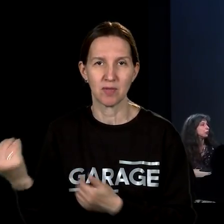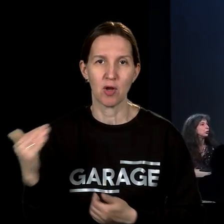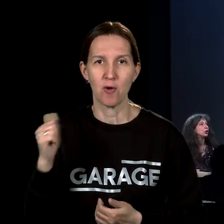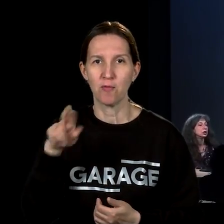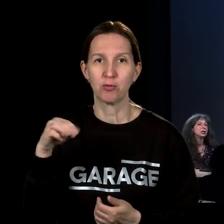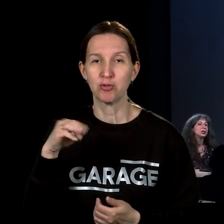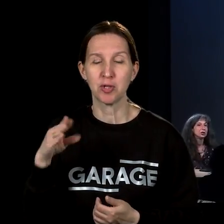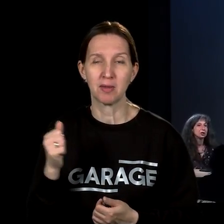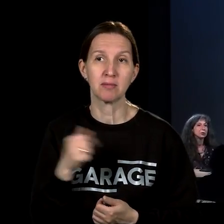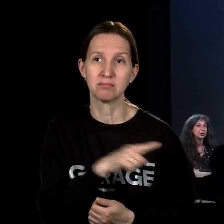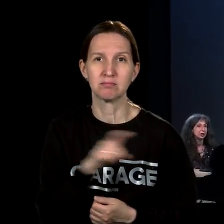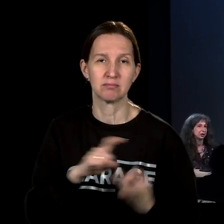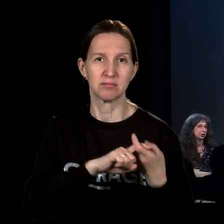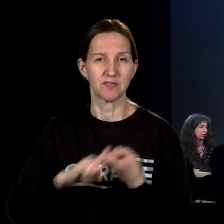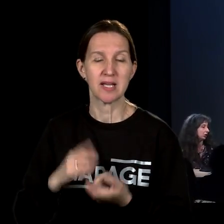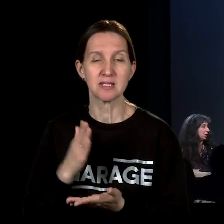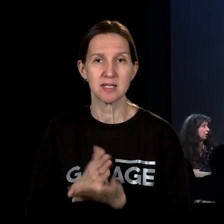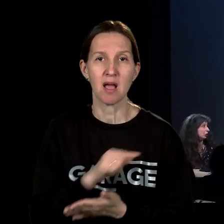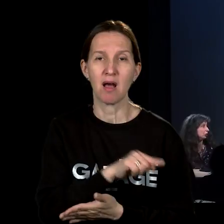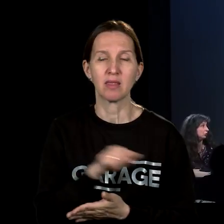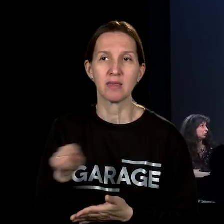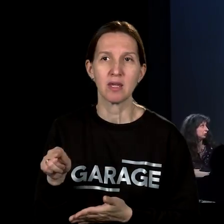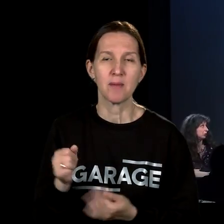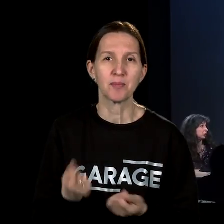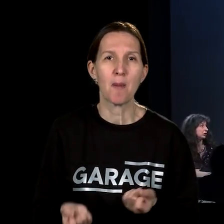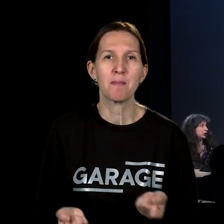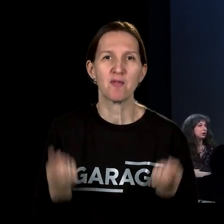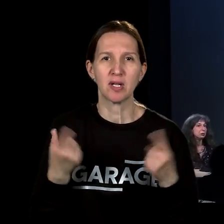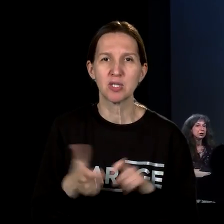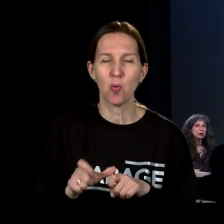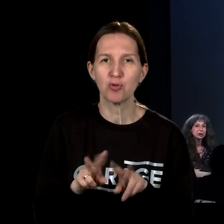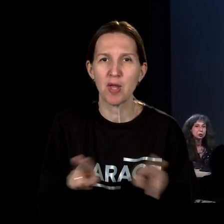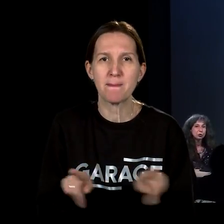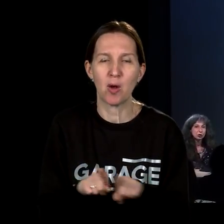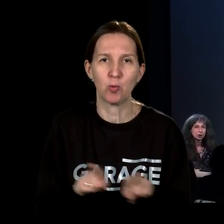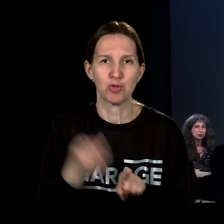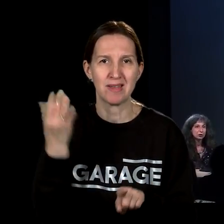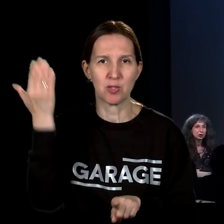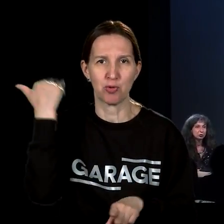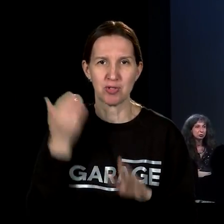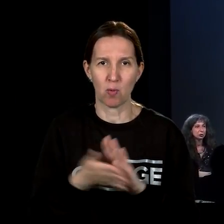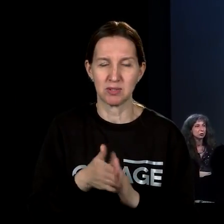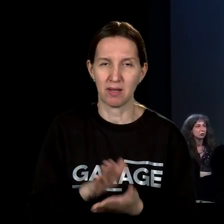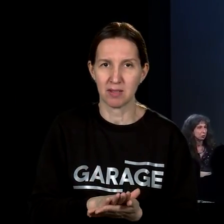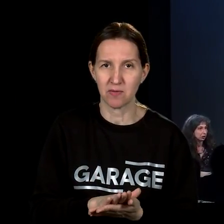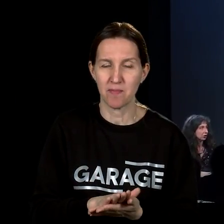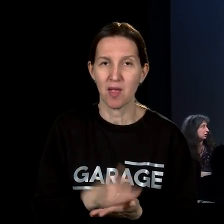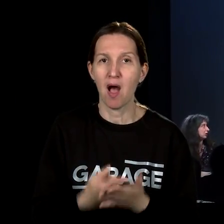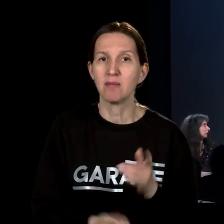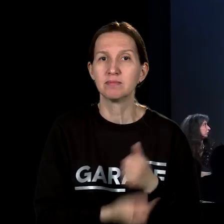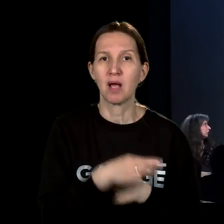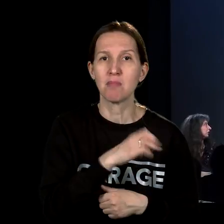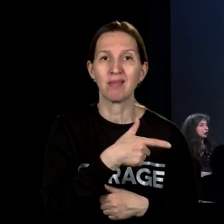при очень похожих исторических обстоятельствах. Ну, про происхождение манги есть много разных версий. Ну, слово